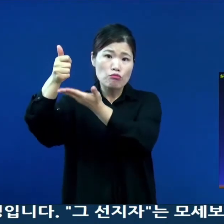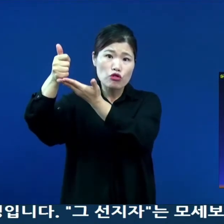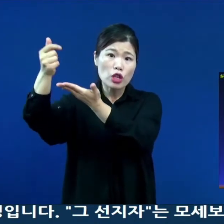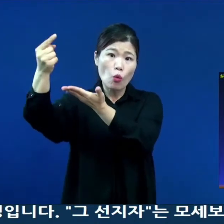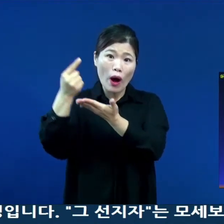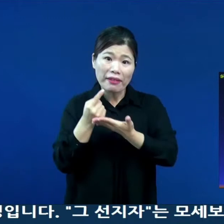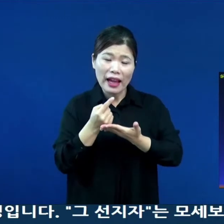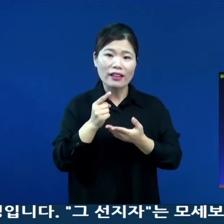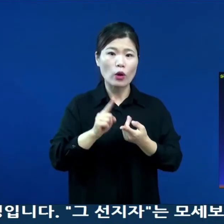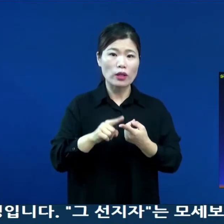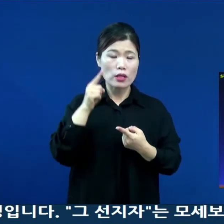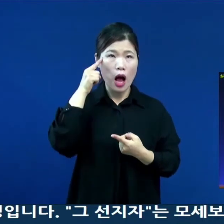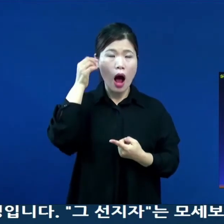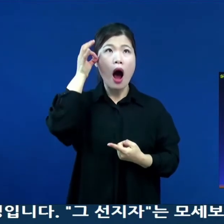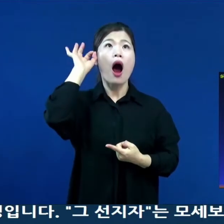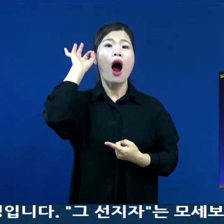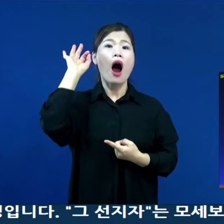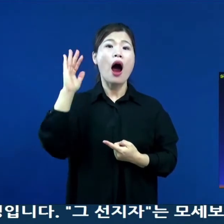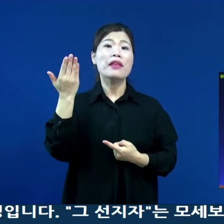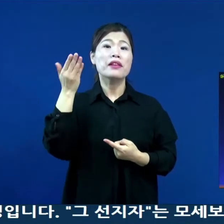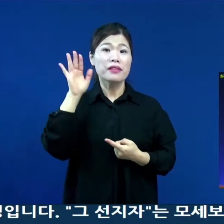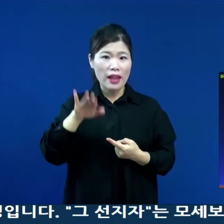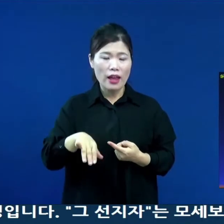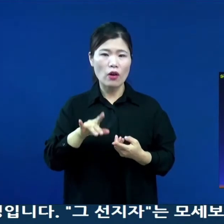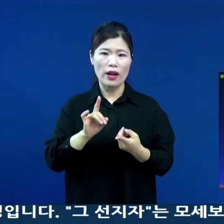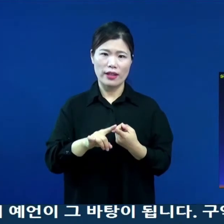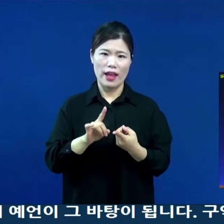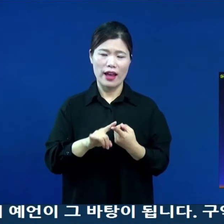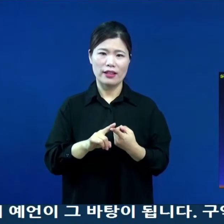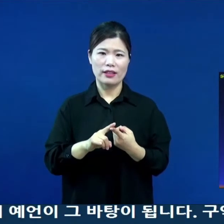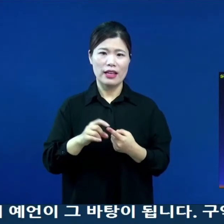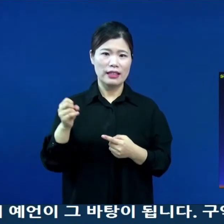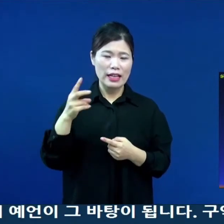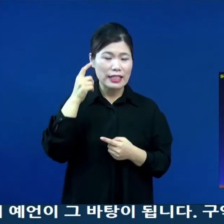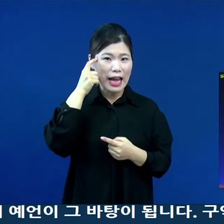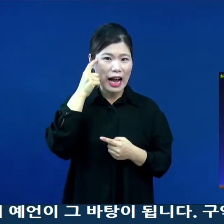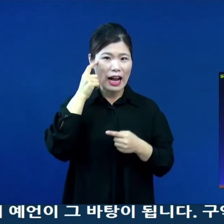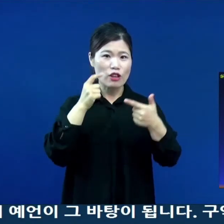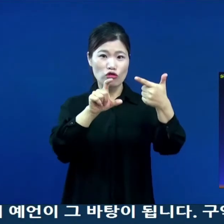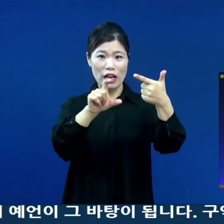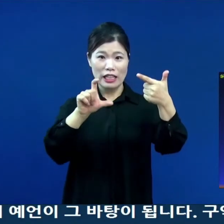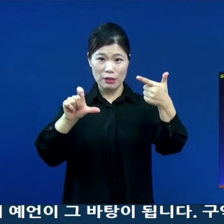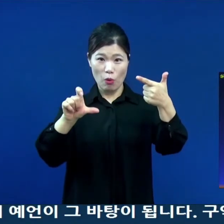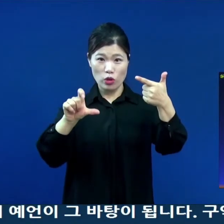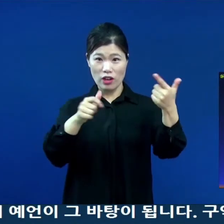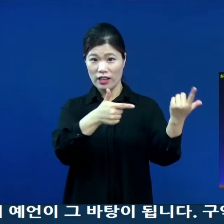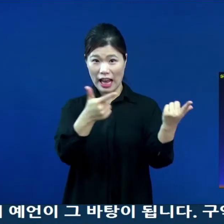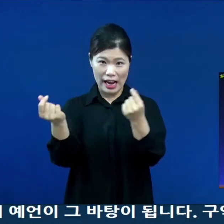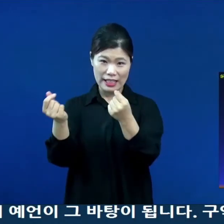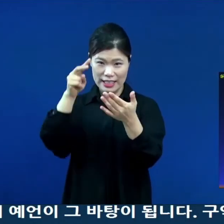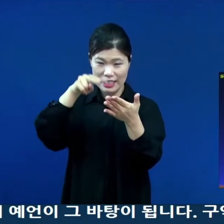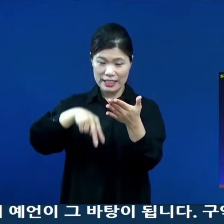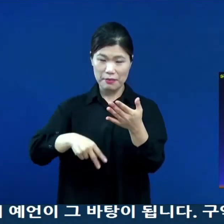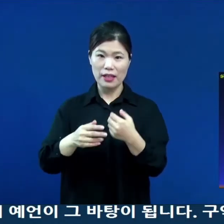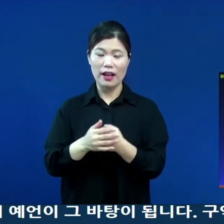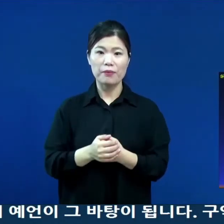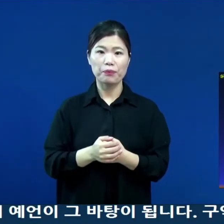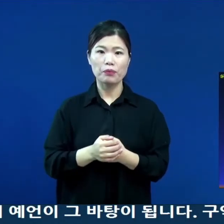사실을 인지했는데 이들의 그 다음 생각을 눈여겨보십시다. 15절 같이 읽겠습니다. 준비되셨죠?